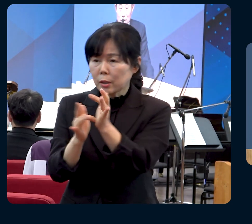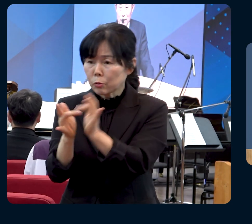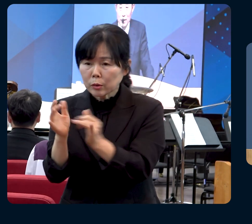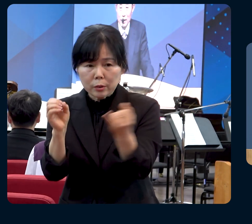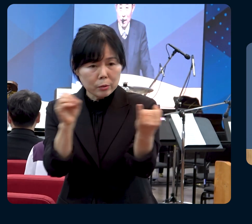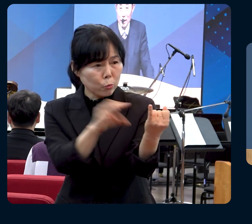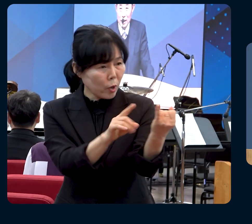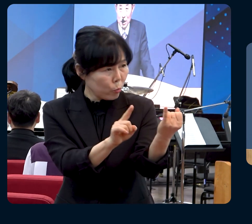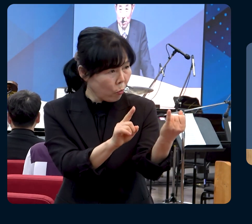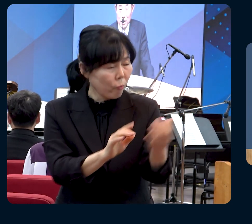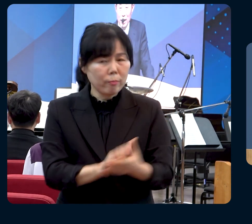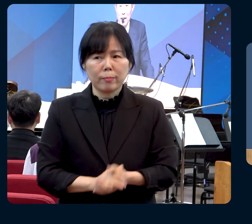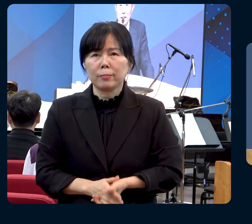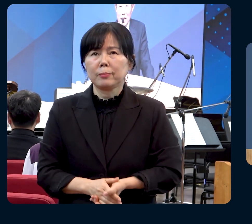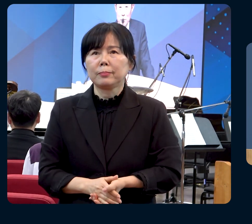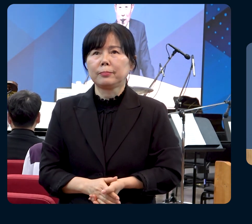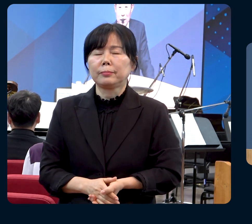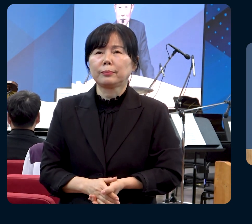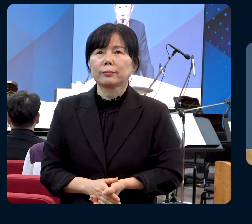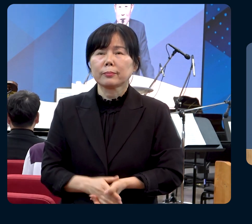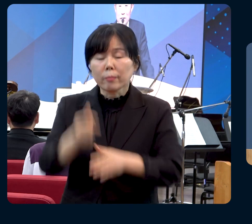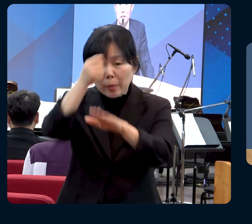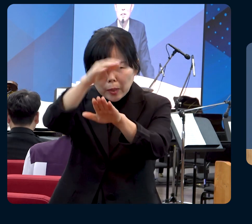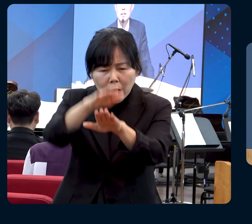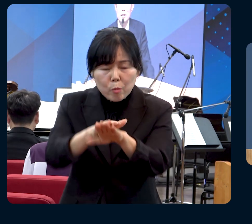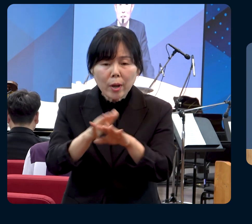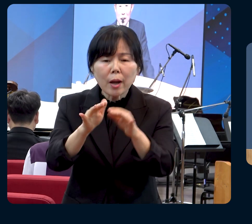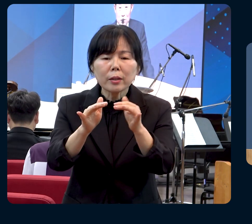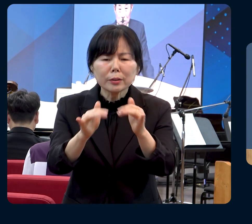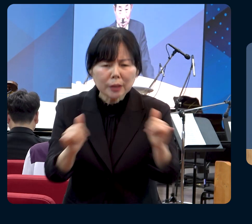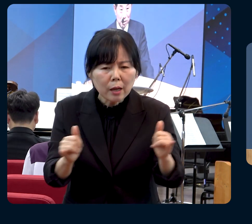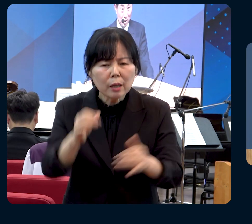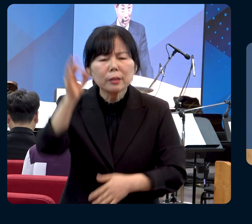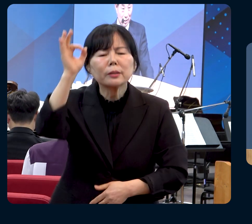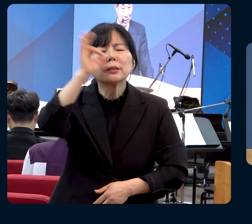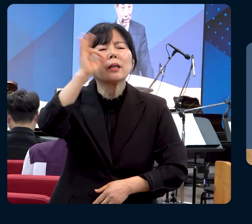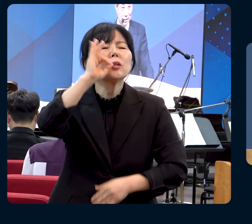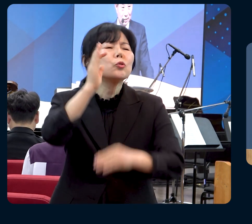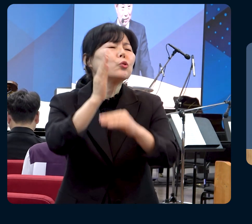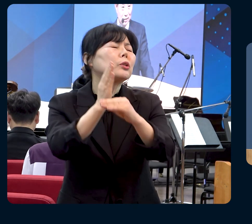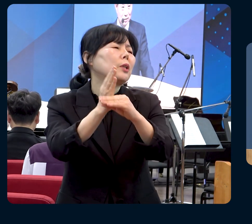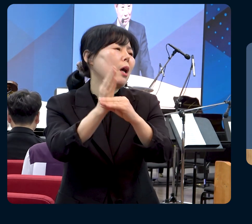예수님은 이렇게 예배하는 자를 찾으시느니라.